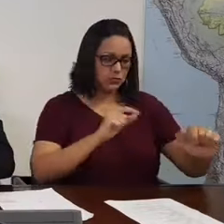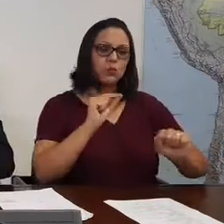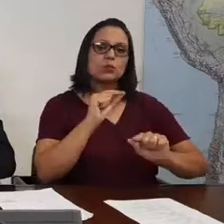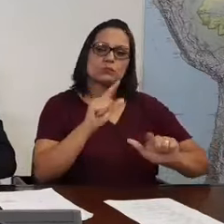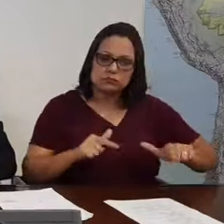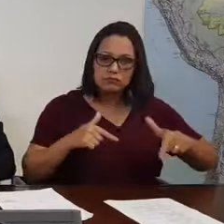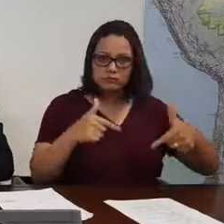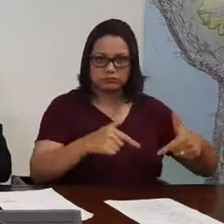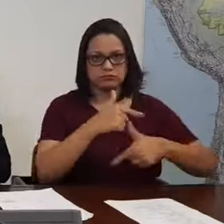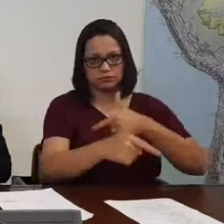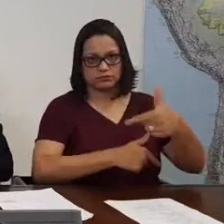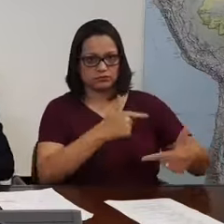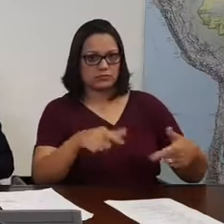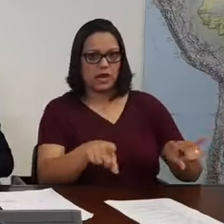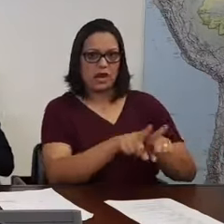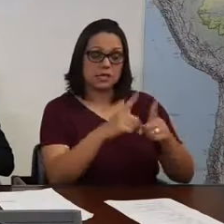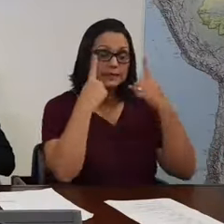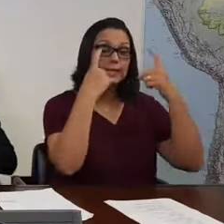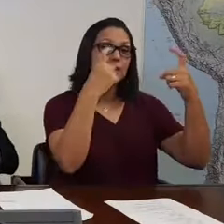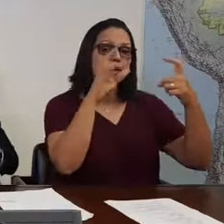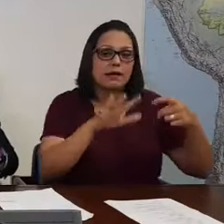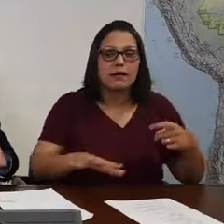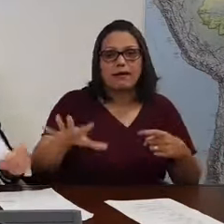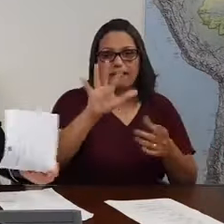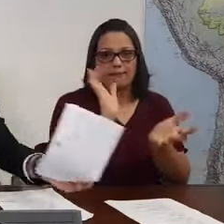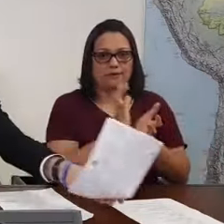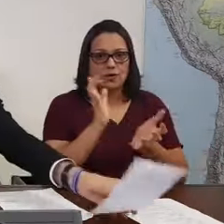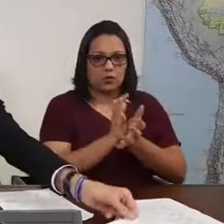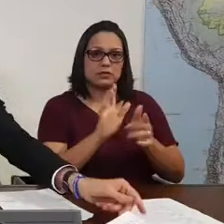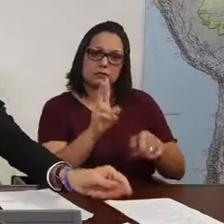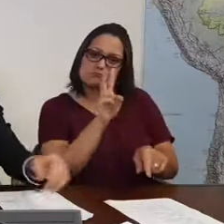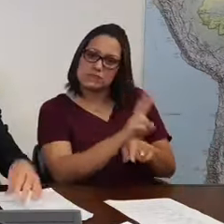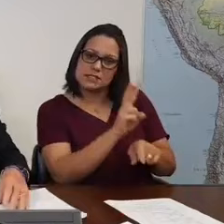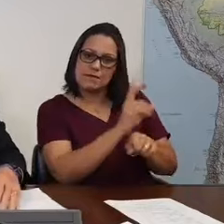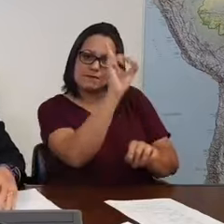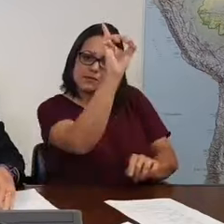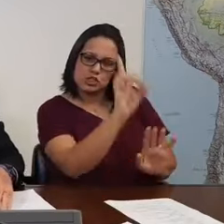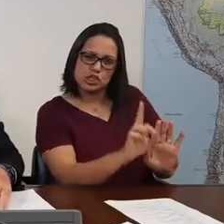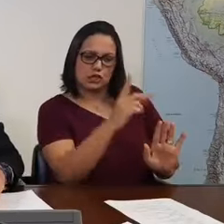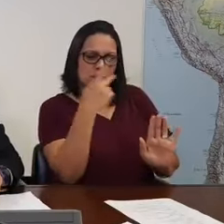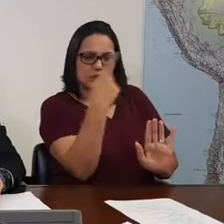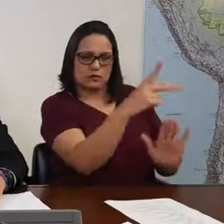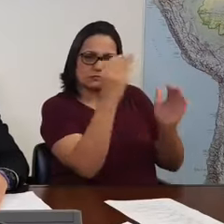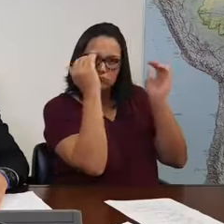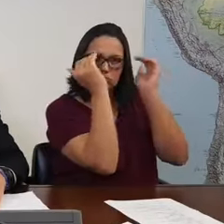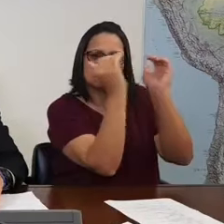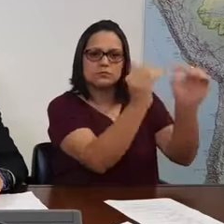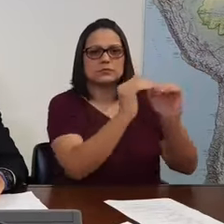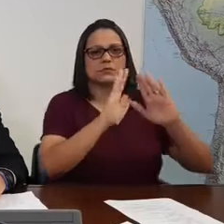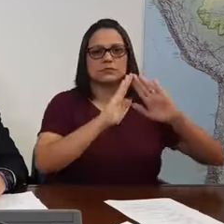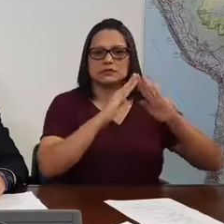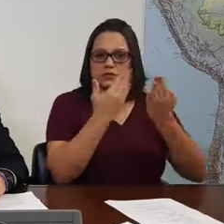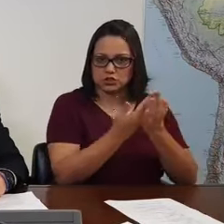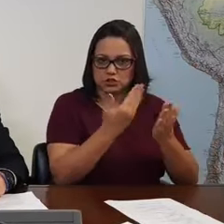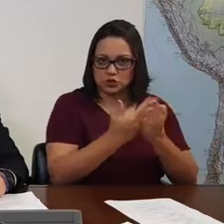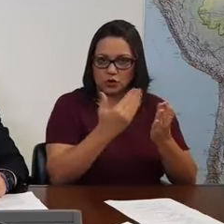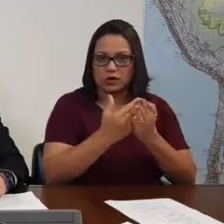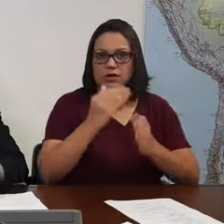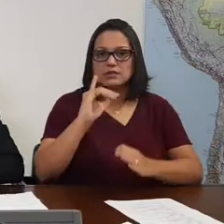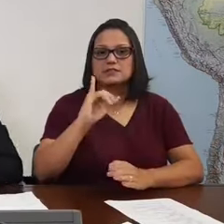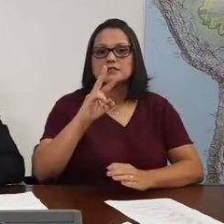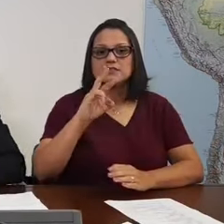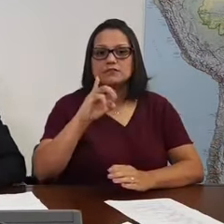atividade de interesse da corporação e assim preservando todos os seus direitos em escolas